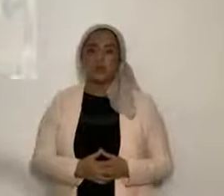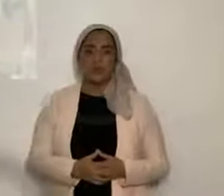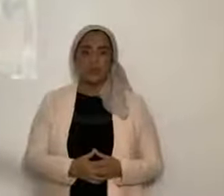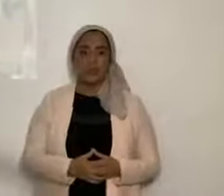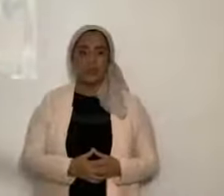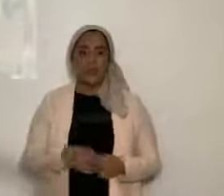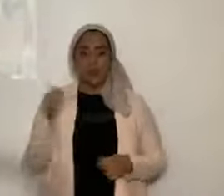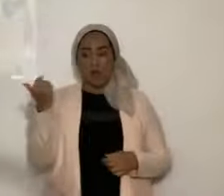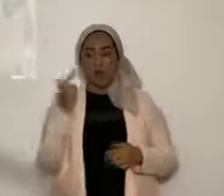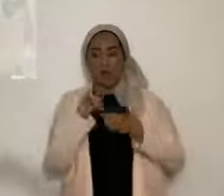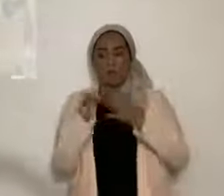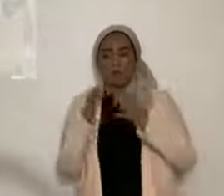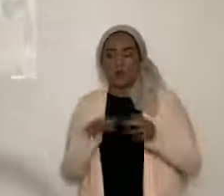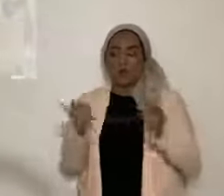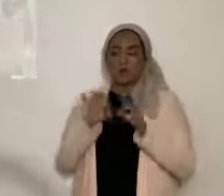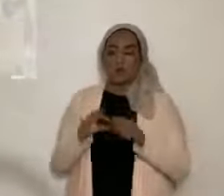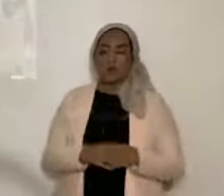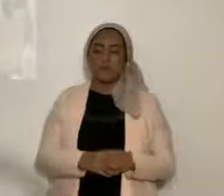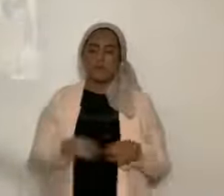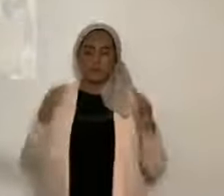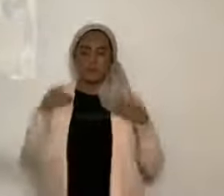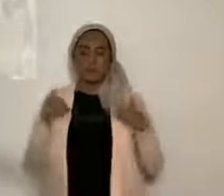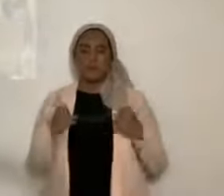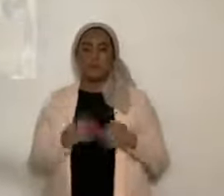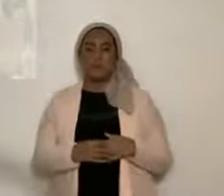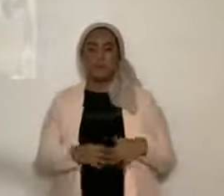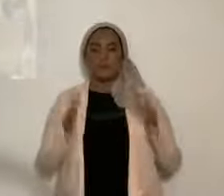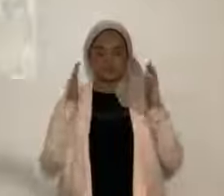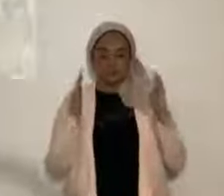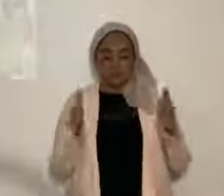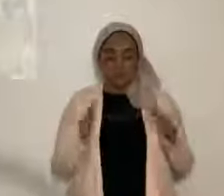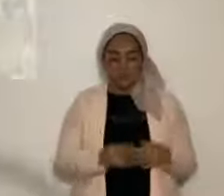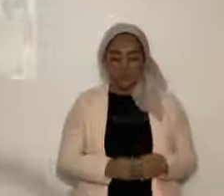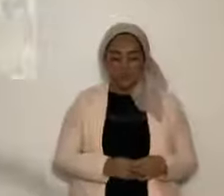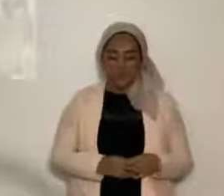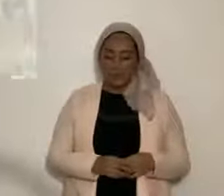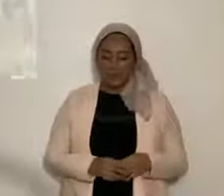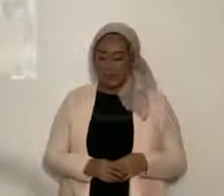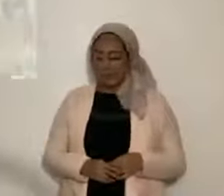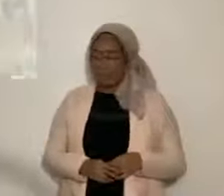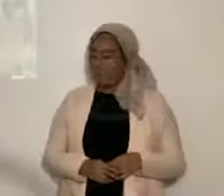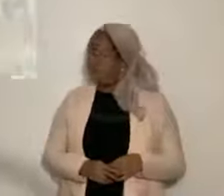Entonces todo eso es muy importante. Ahora, pongan mucha atención.